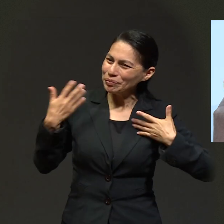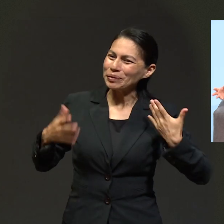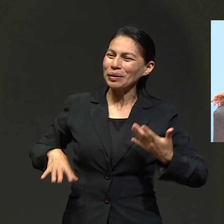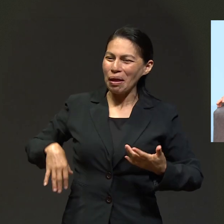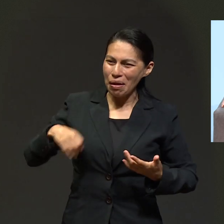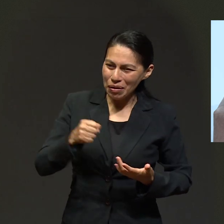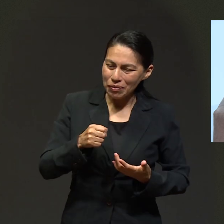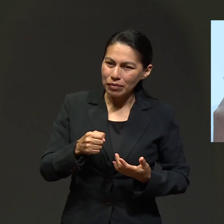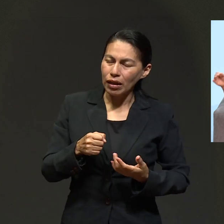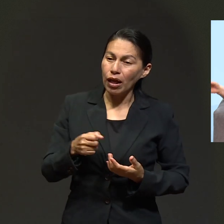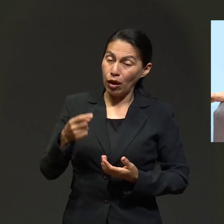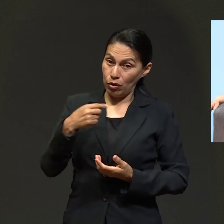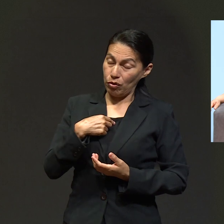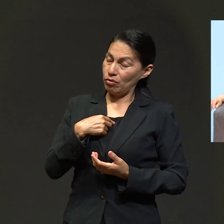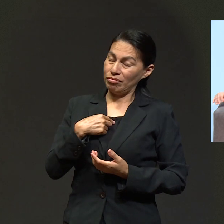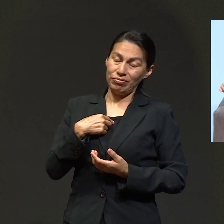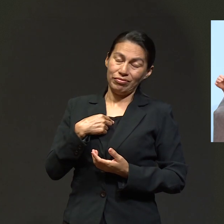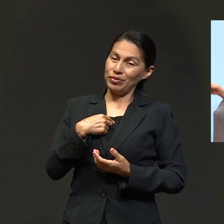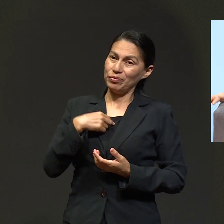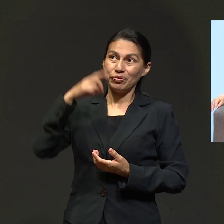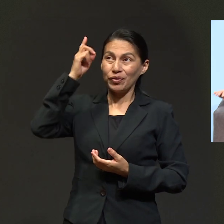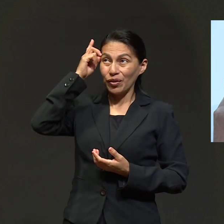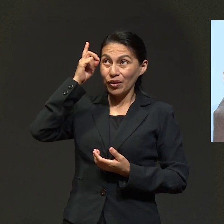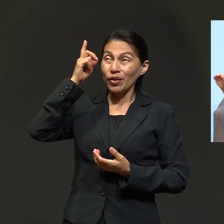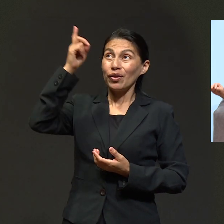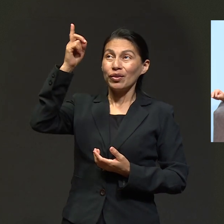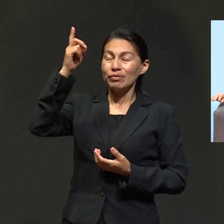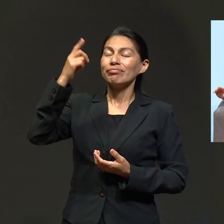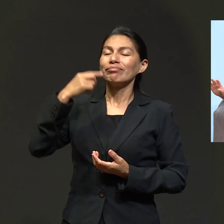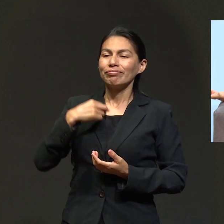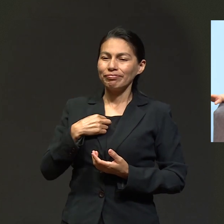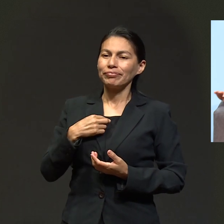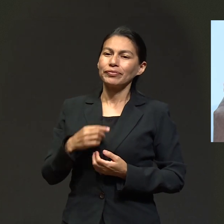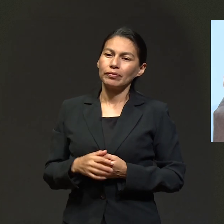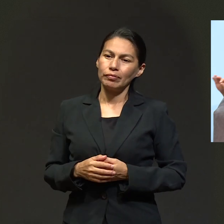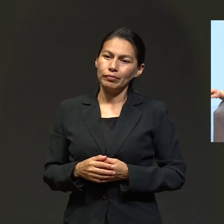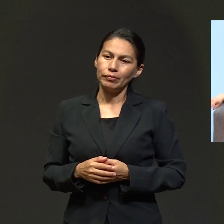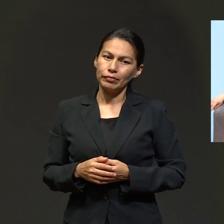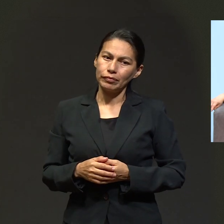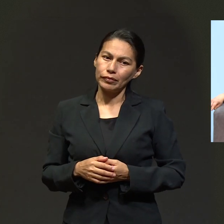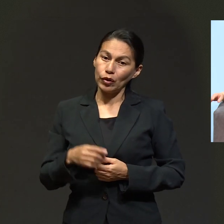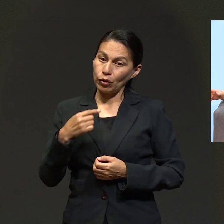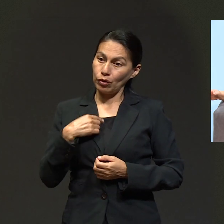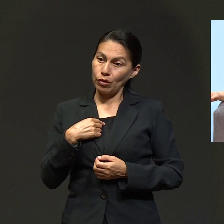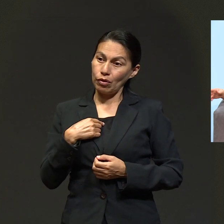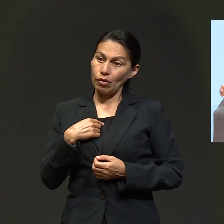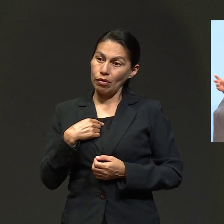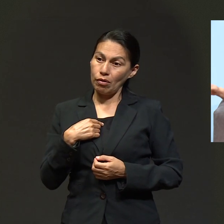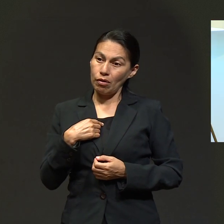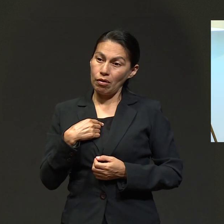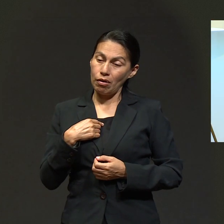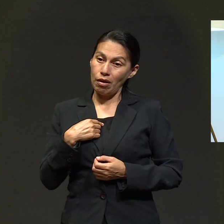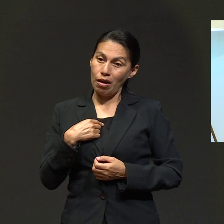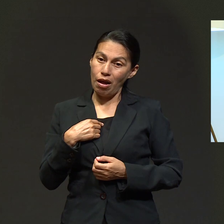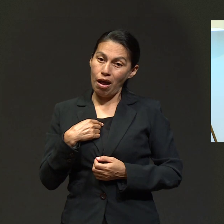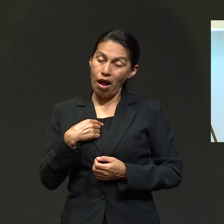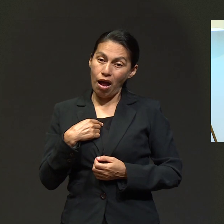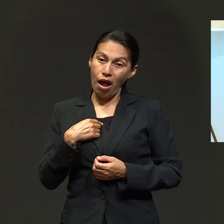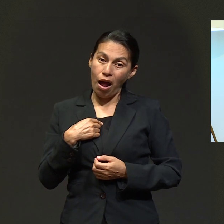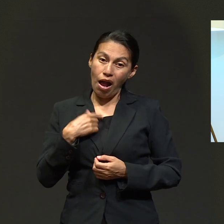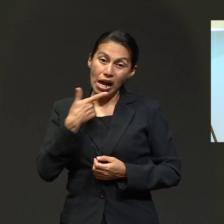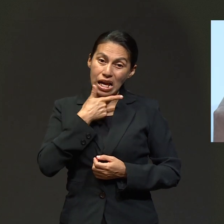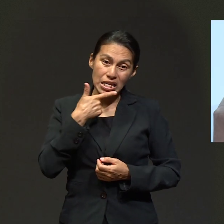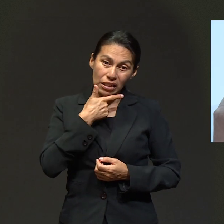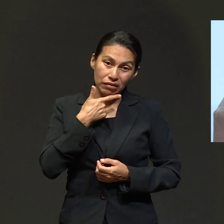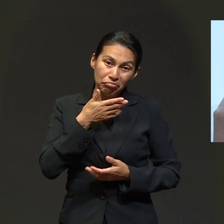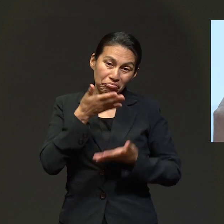sonríe y tiene un optimismo. Le digo, es Dios. Yo siempre les decía, es Dios. Yo no sabía, allá se habla el inglés. Y yo